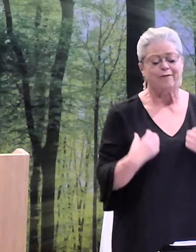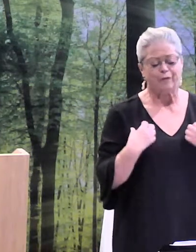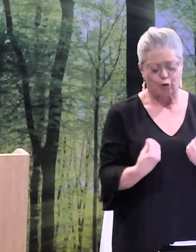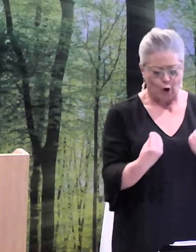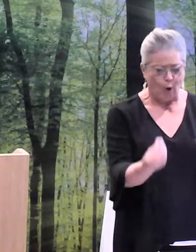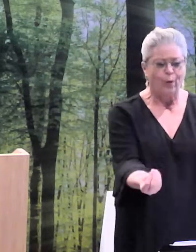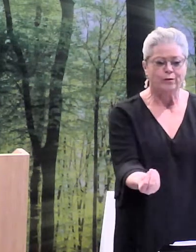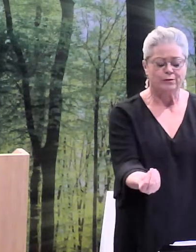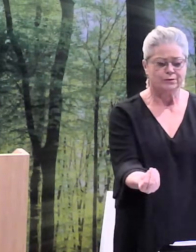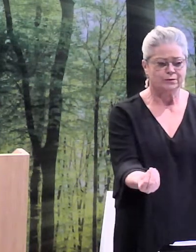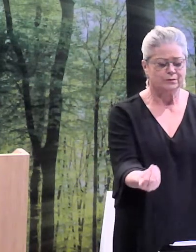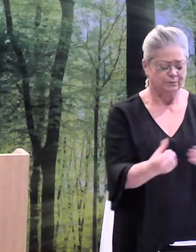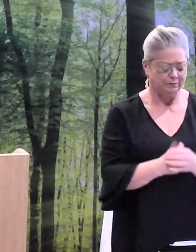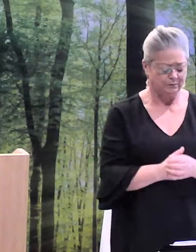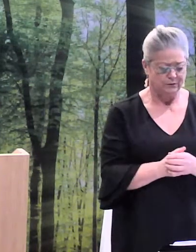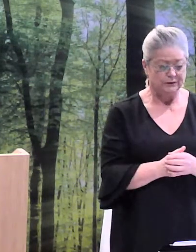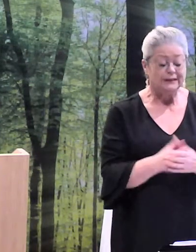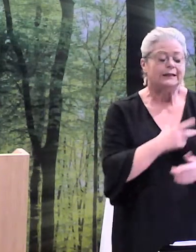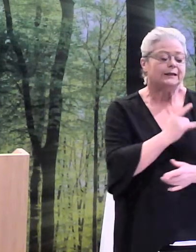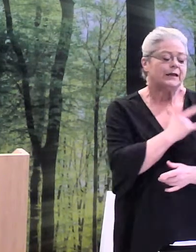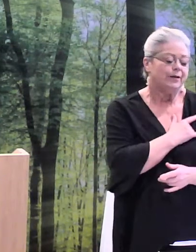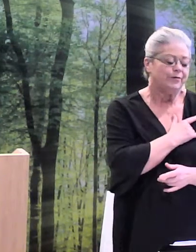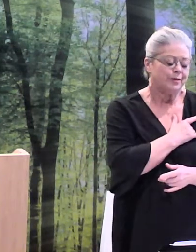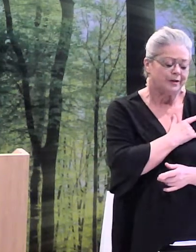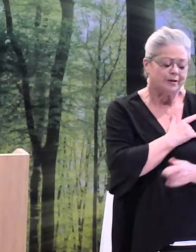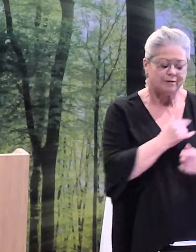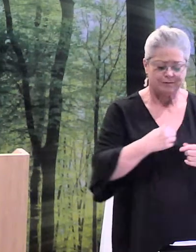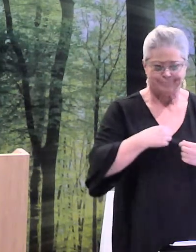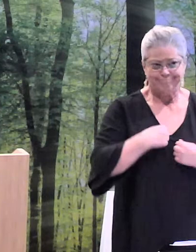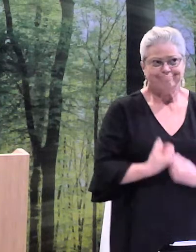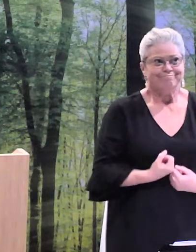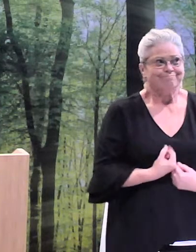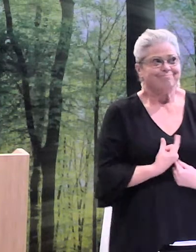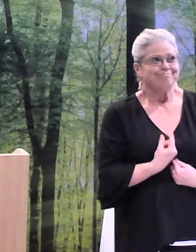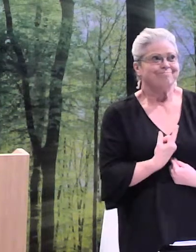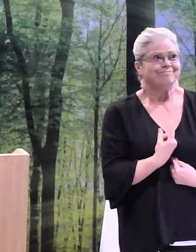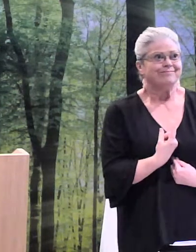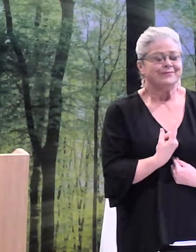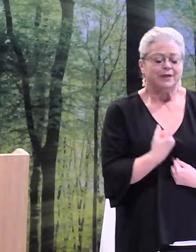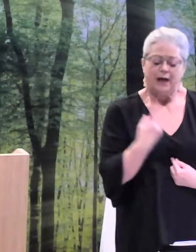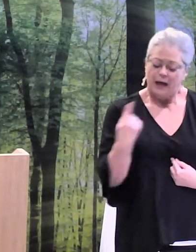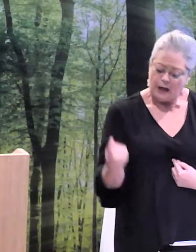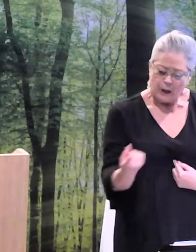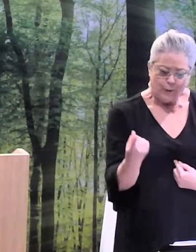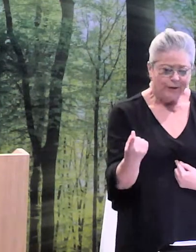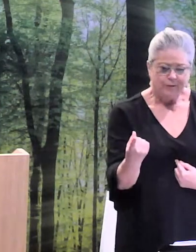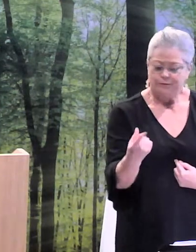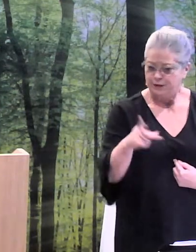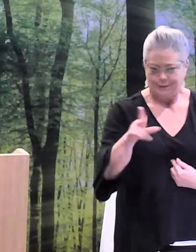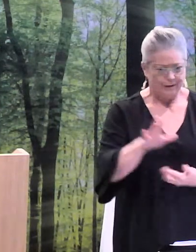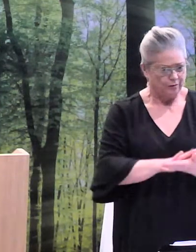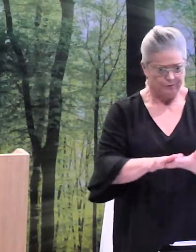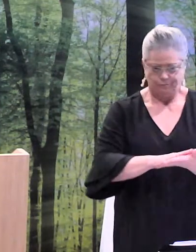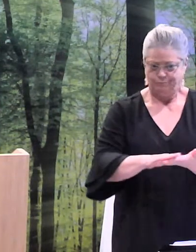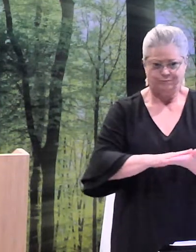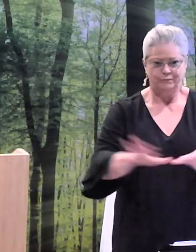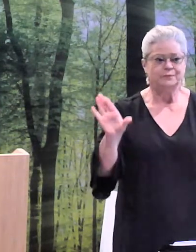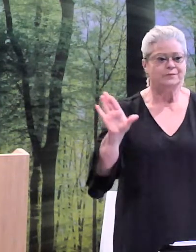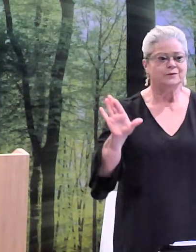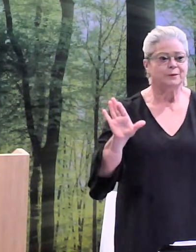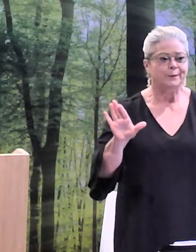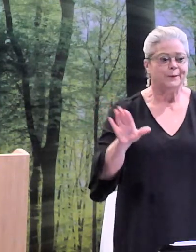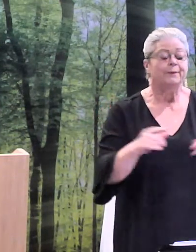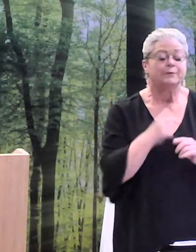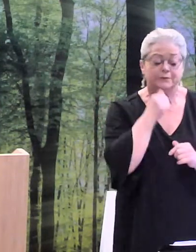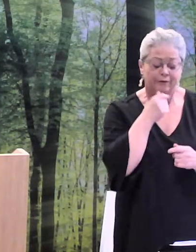toevertrouwd. De liefde heeft in jou iets aangestoken dat eeuwig en onuitwisbaar is. En zo